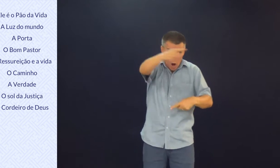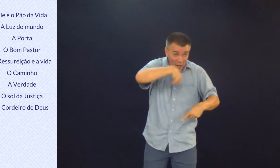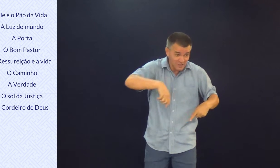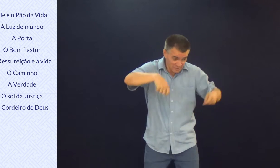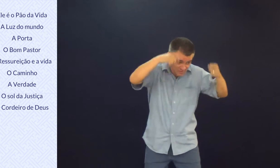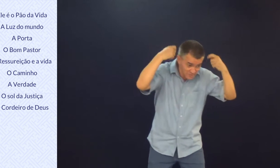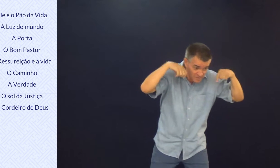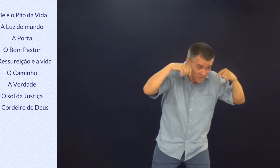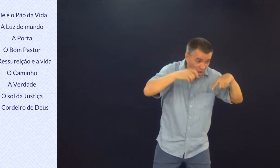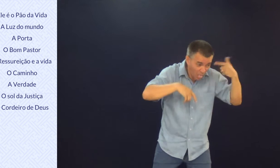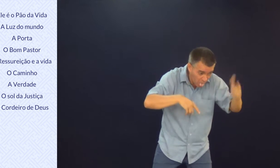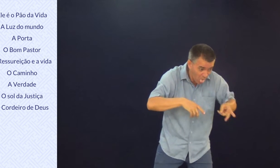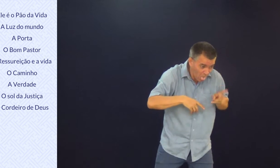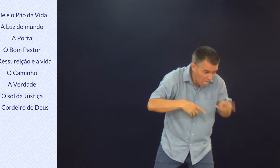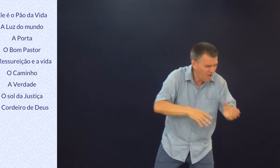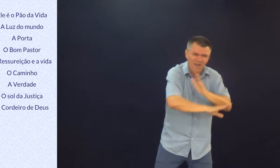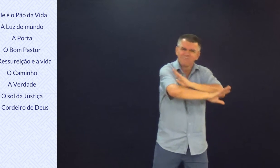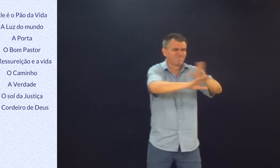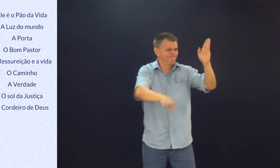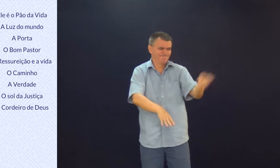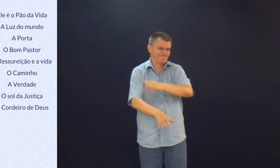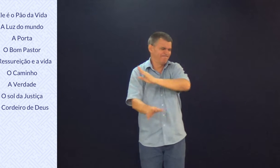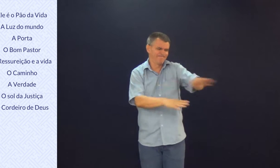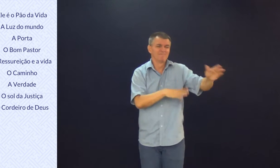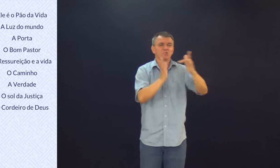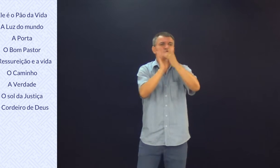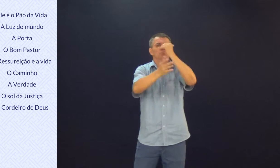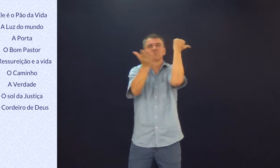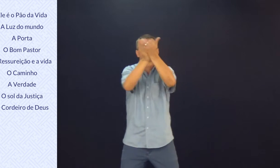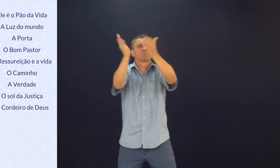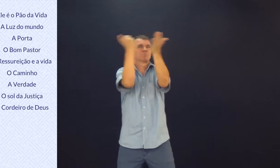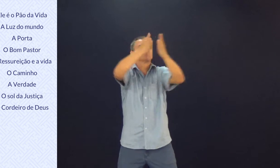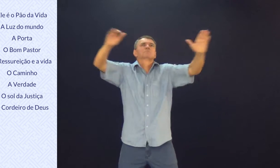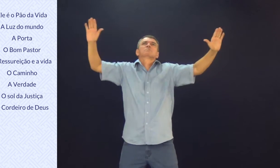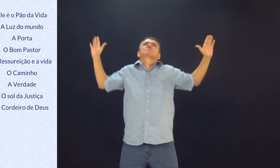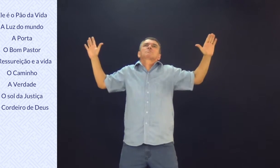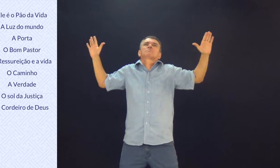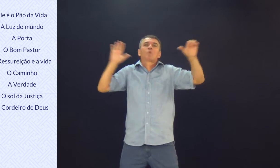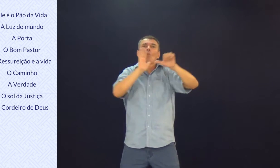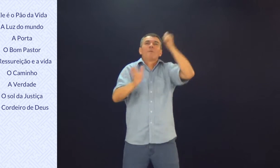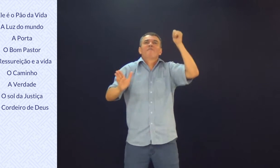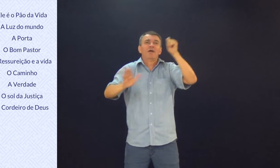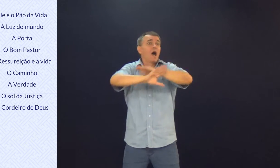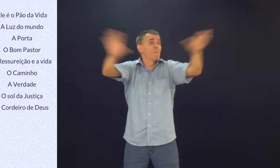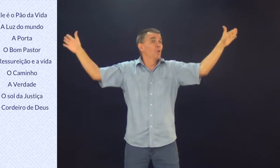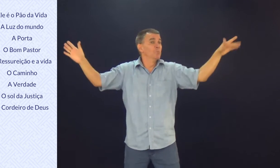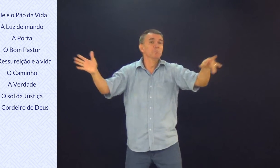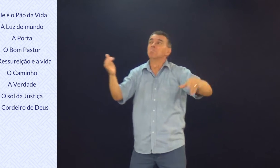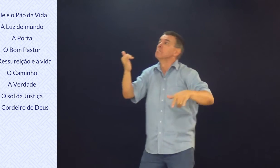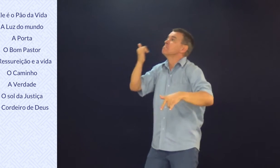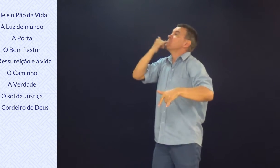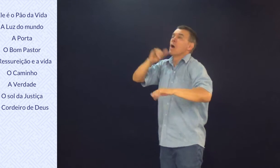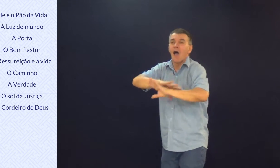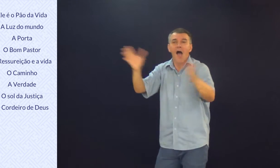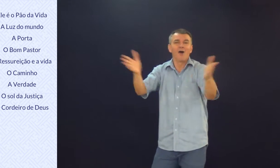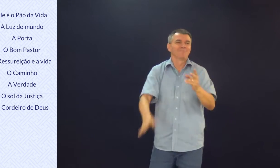nessa semana jesus depois a banda dele essas coisas não preciso mais acontecer já